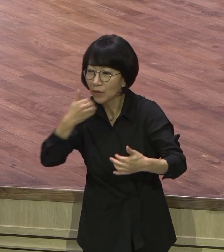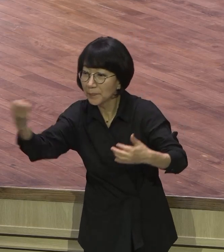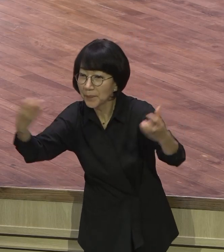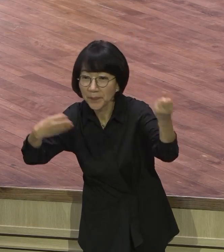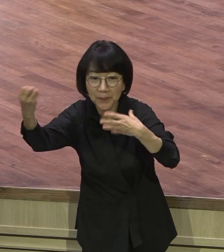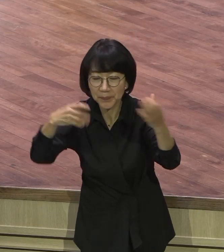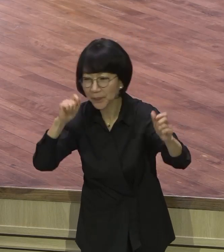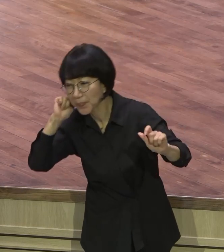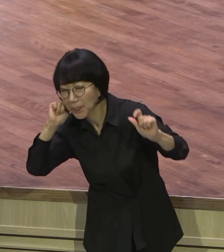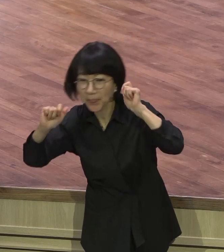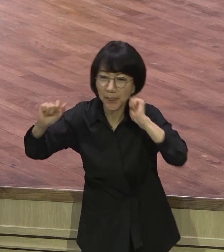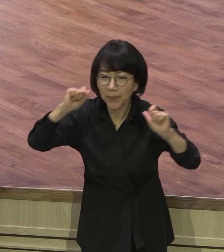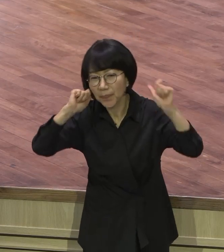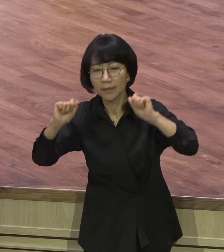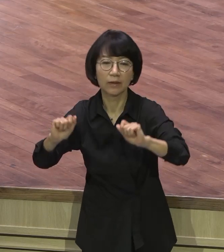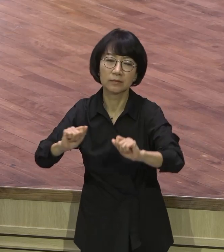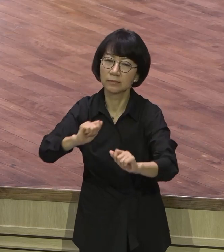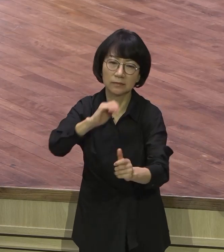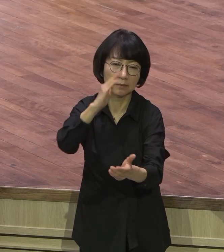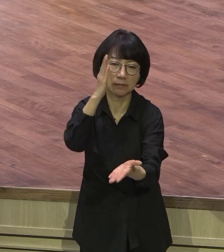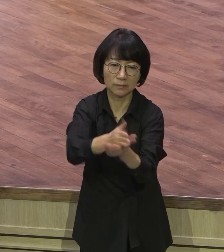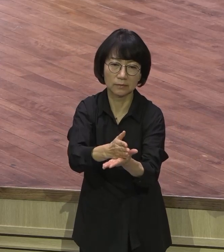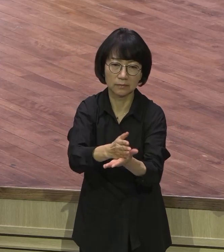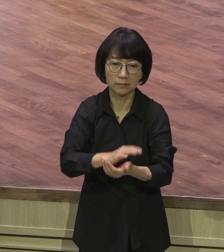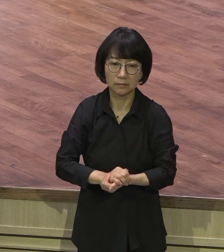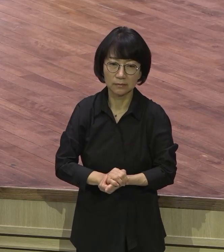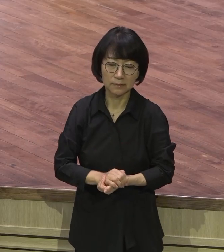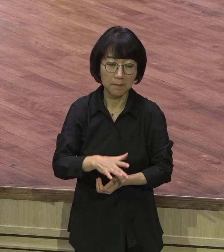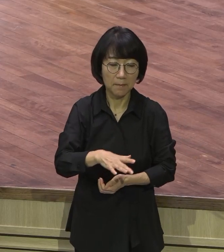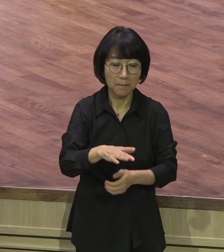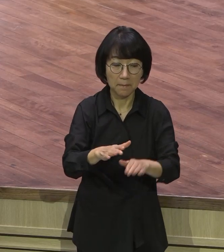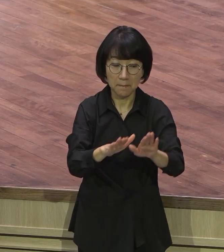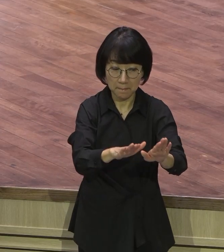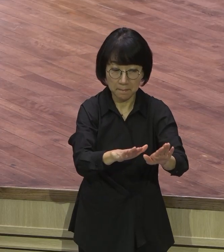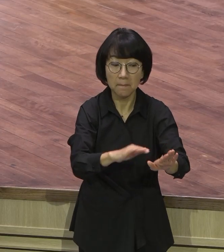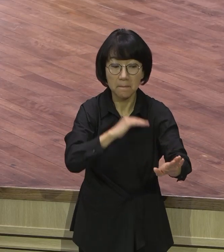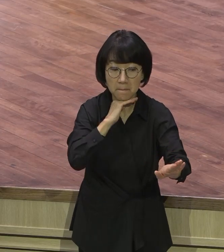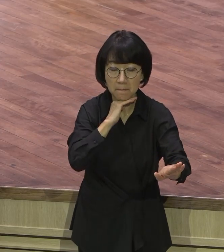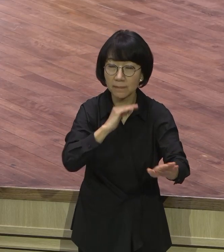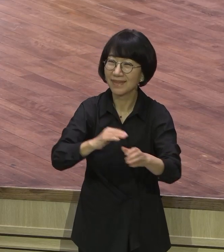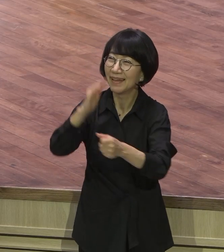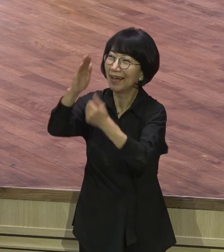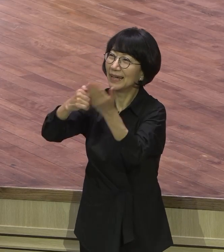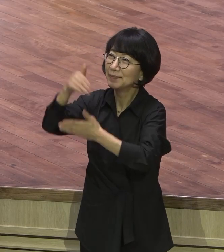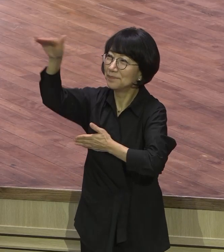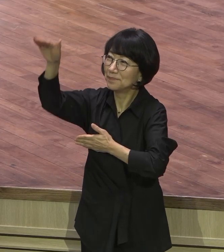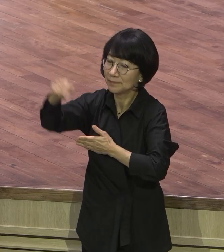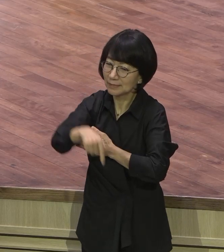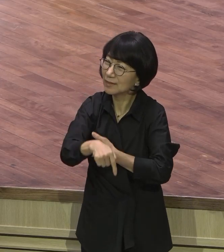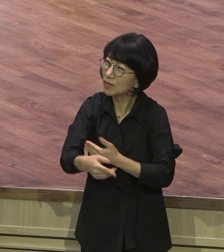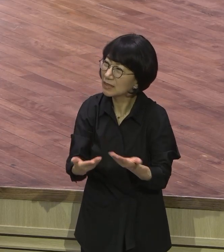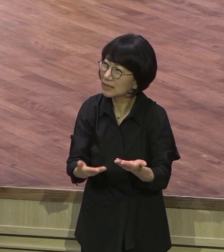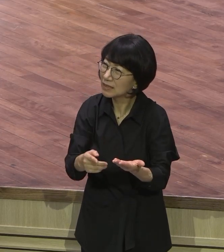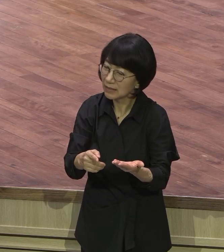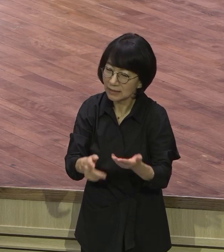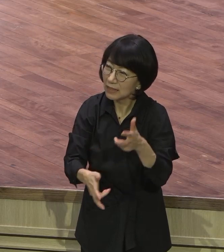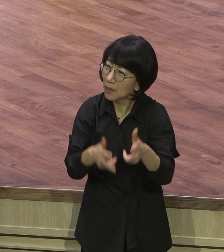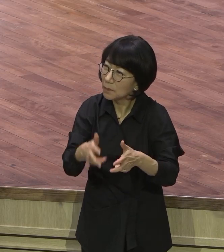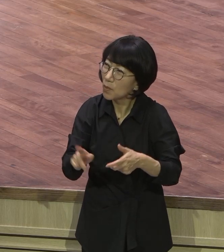하나님께서 하라는지 하지 말라는지 물어보시라고요 기도하면 하나님 이런 일이 이러는데요